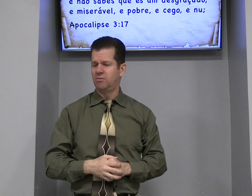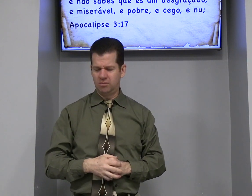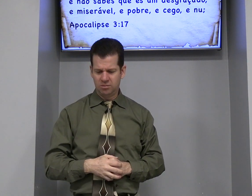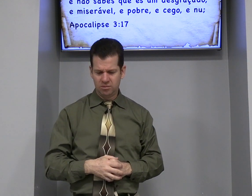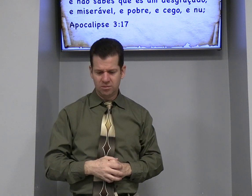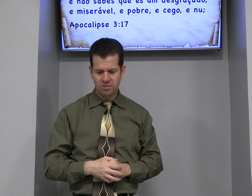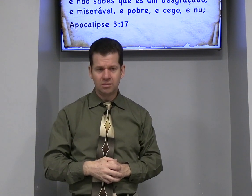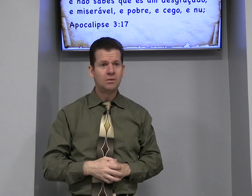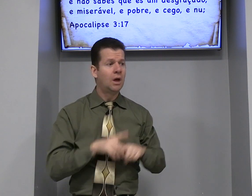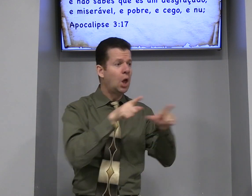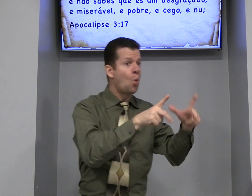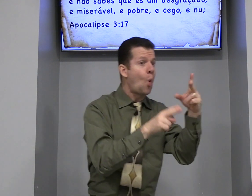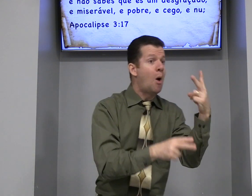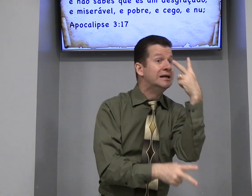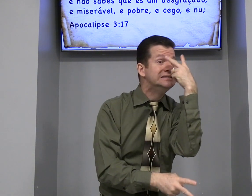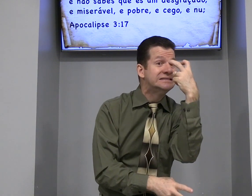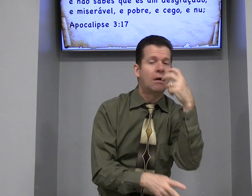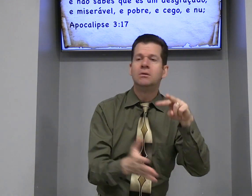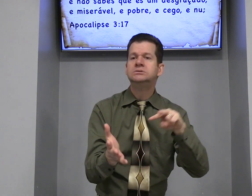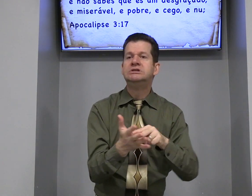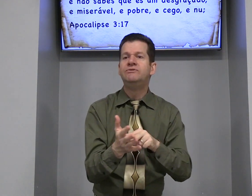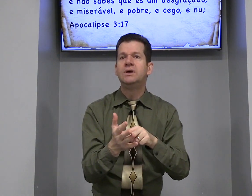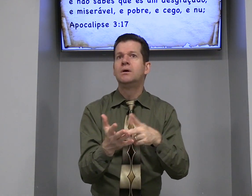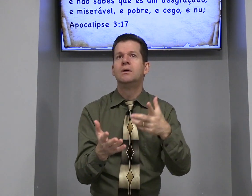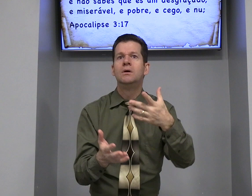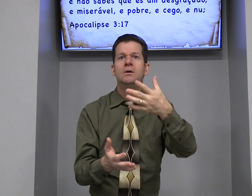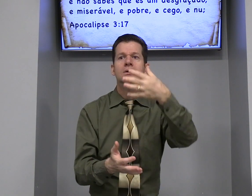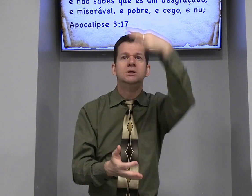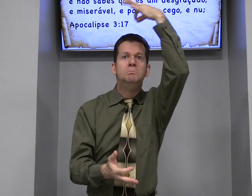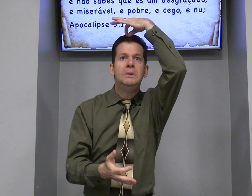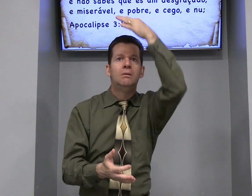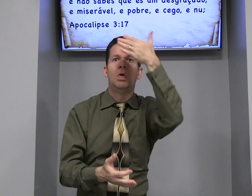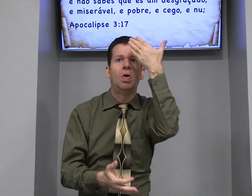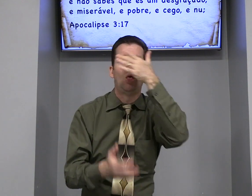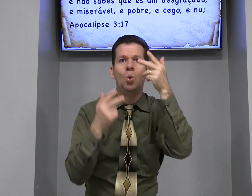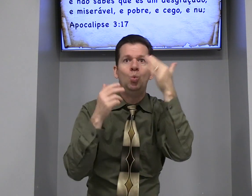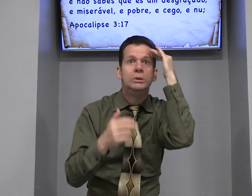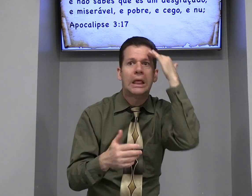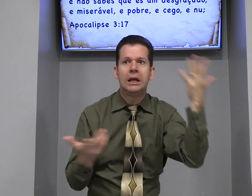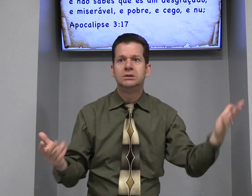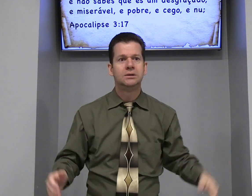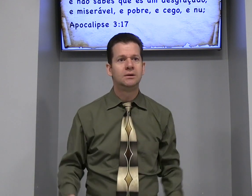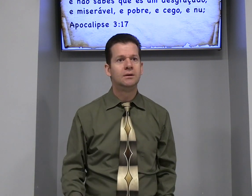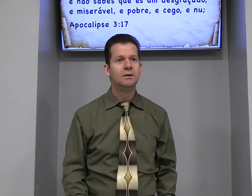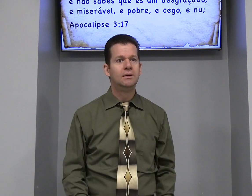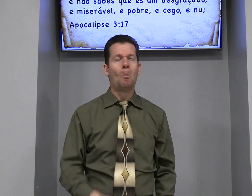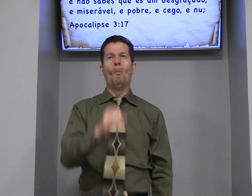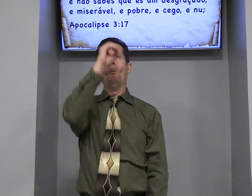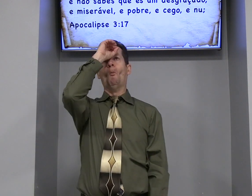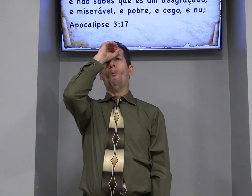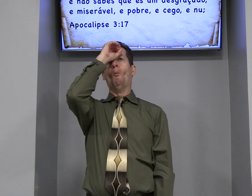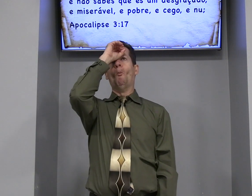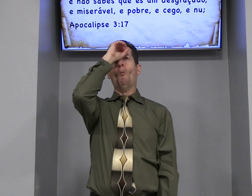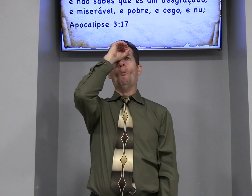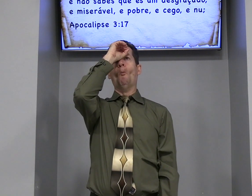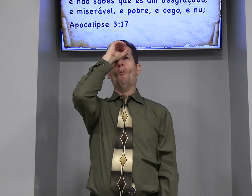tinha um espírito fraco, igual um cego. O espírito não entendia, não via, era